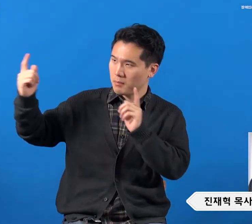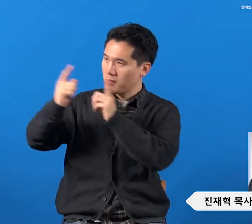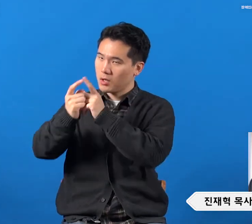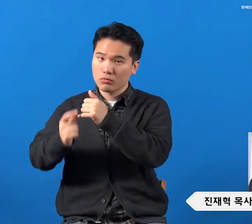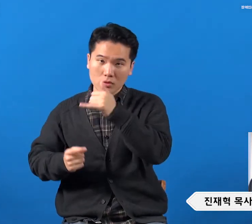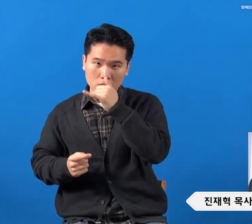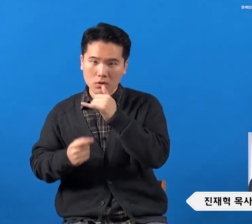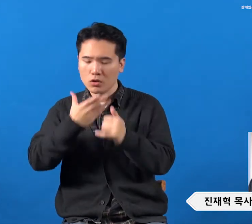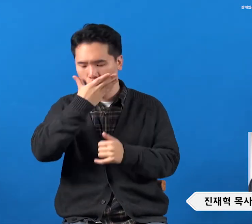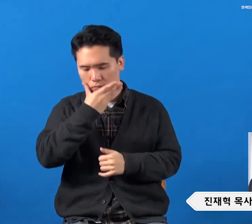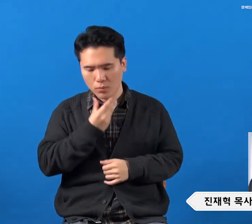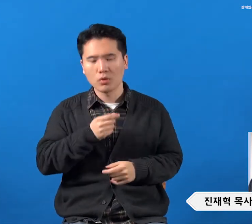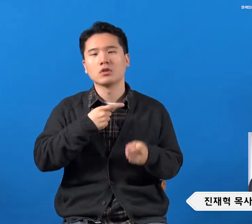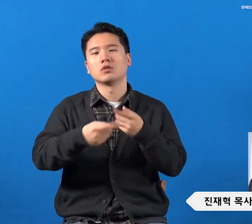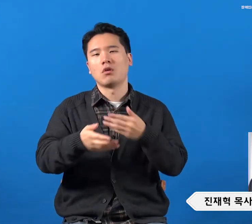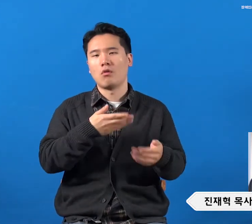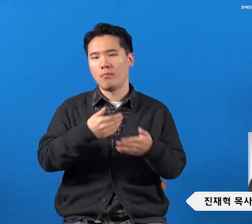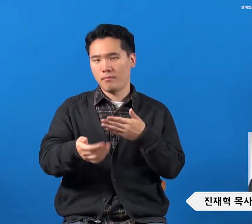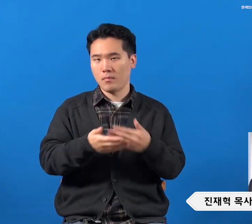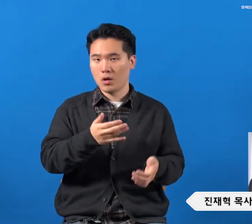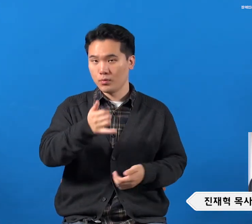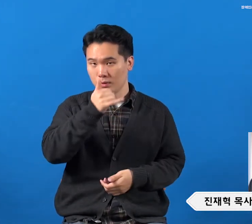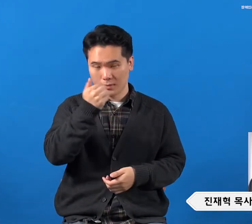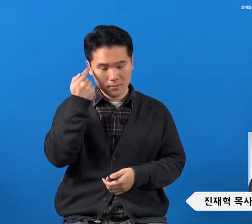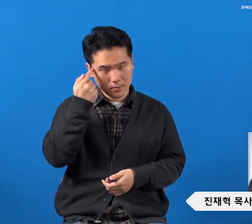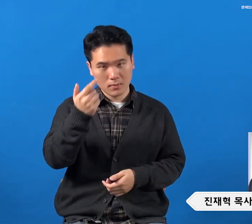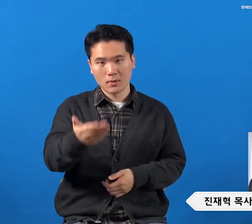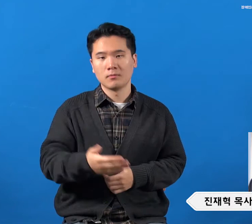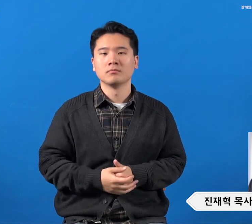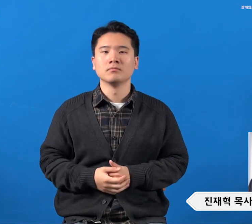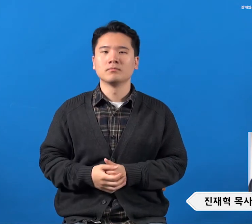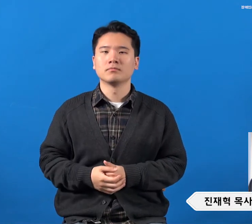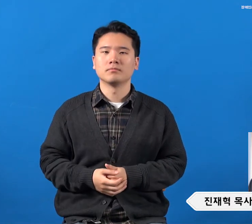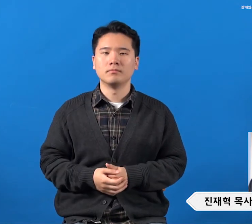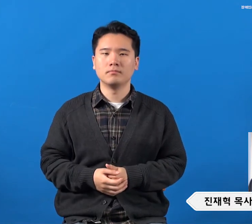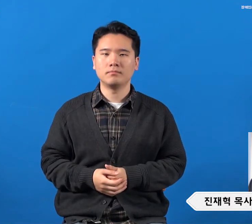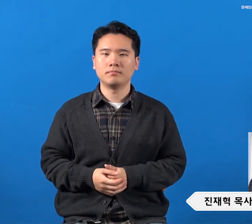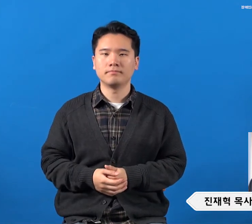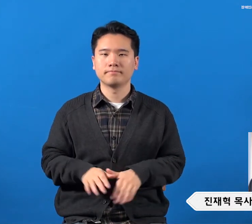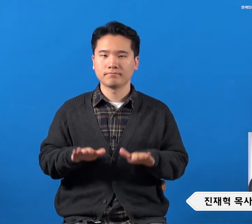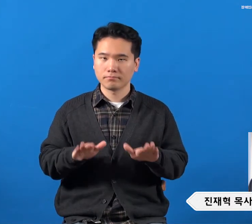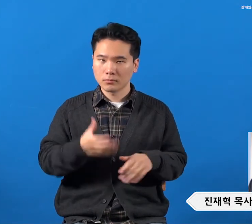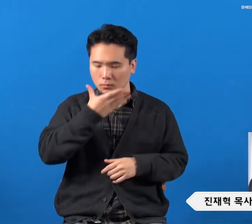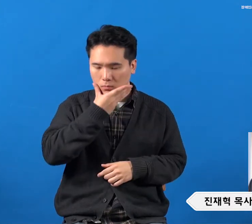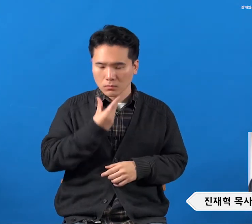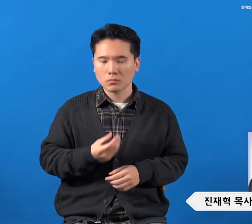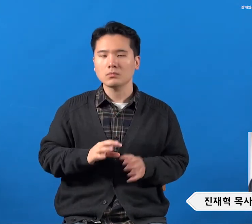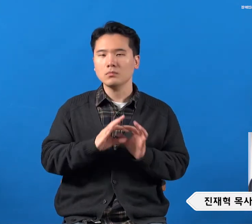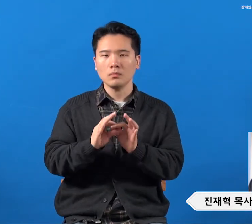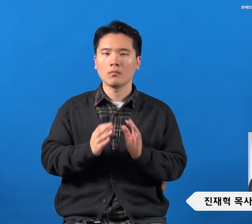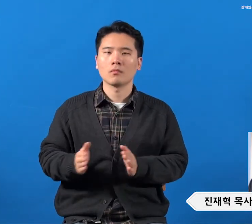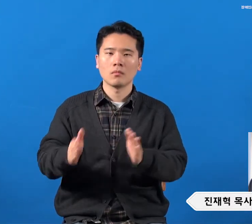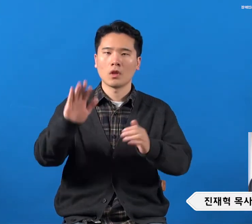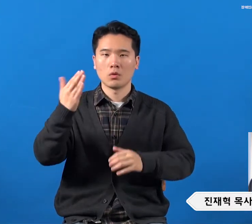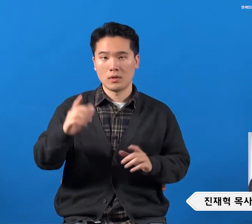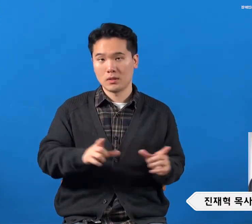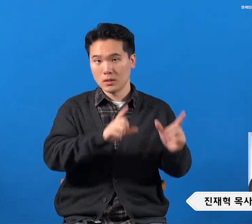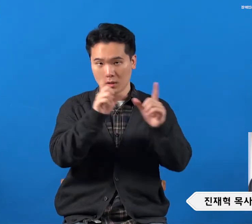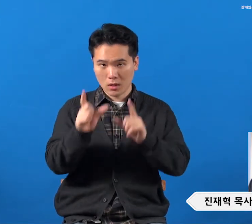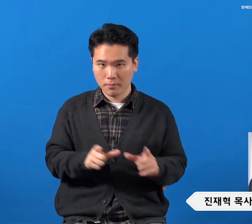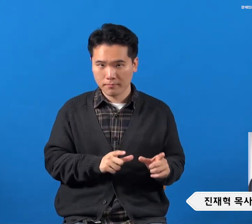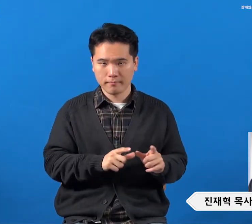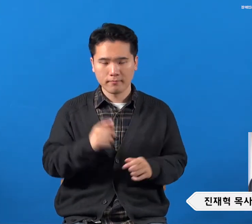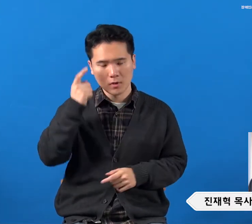볼 수 있는 축복을 경험하고 있습니까? 오늘 축복의 통로가 되는 삶,